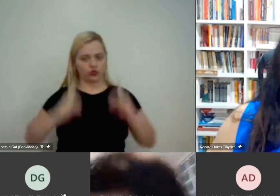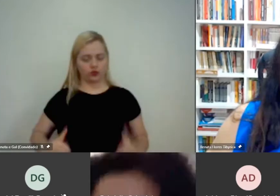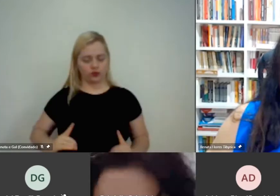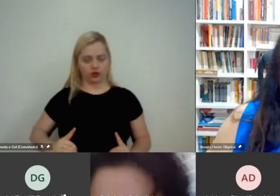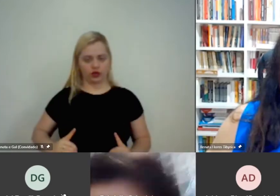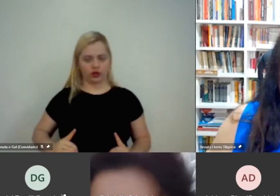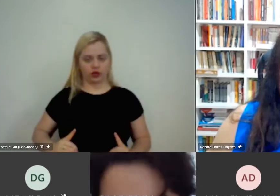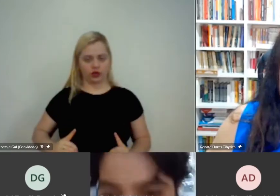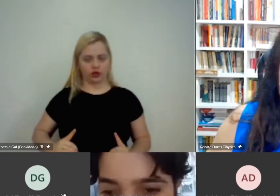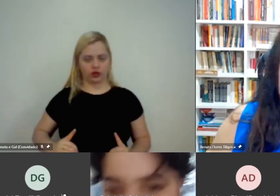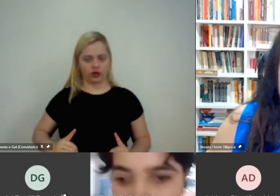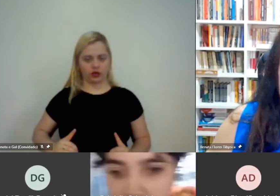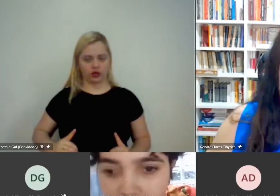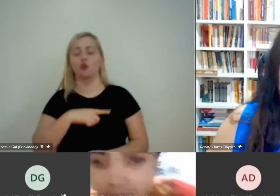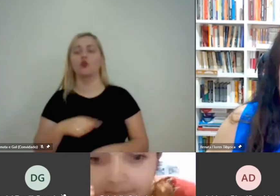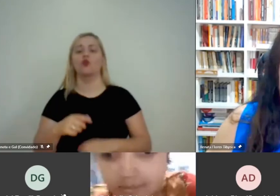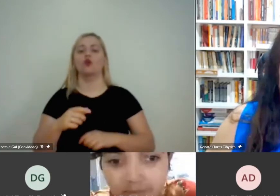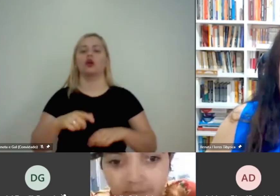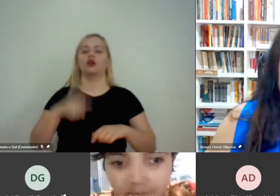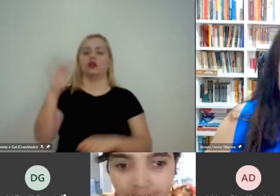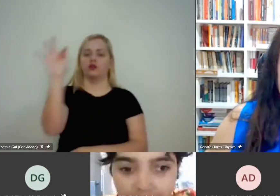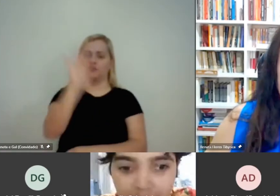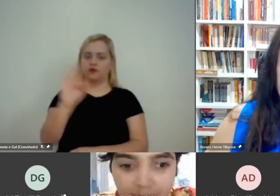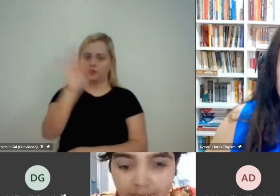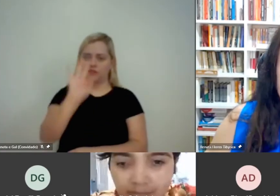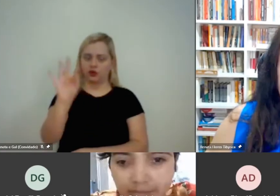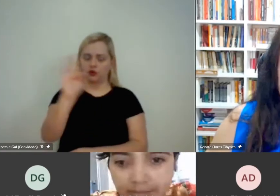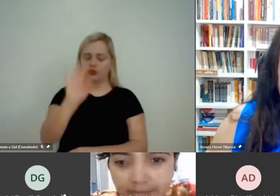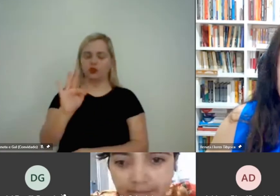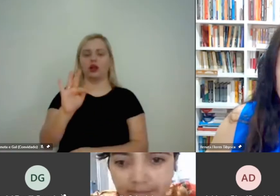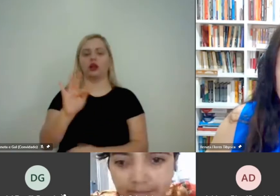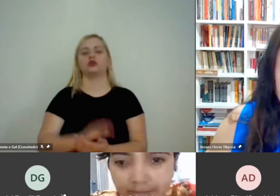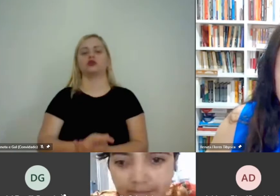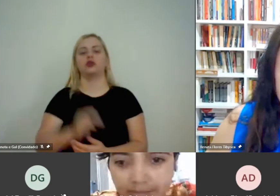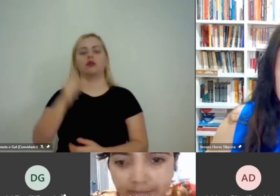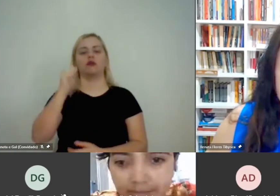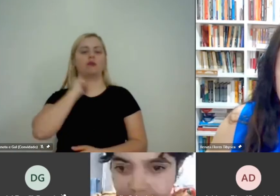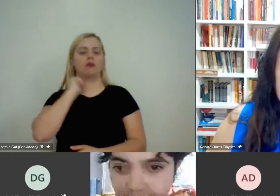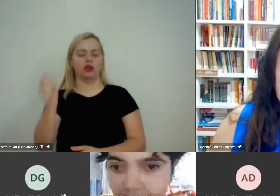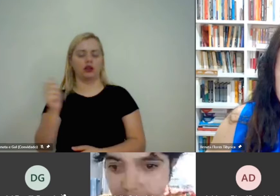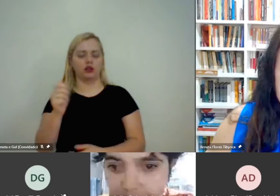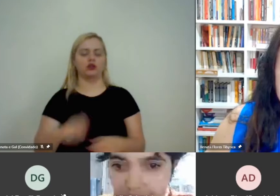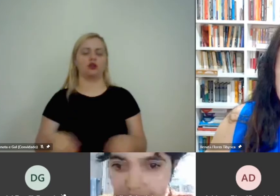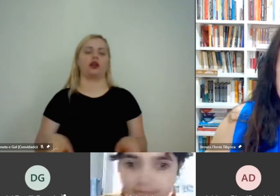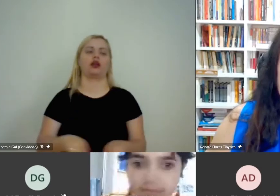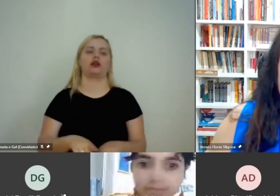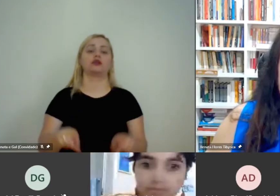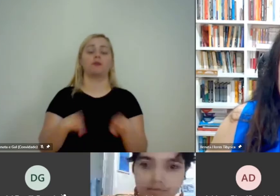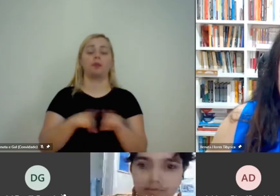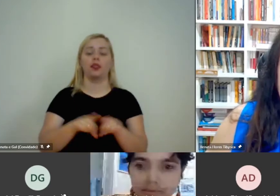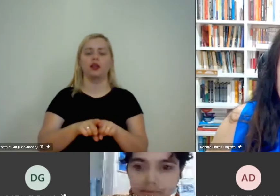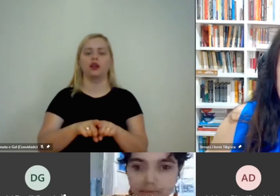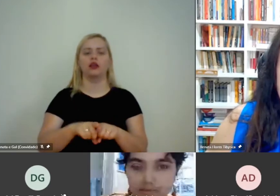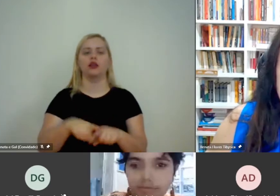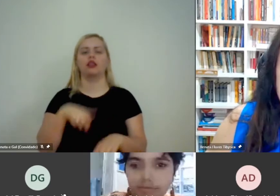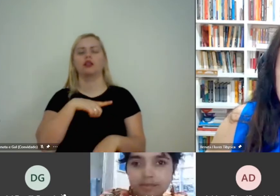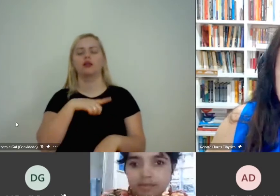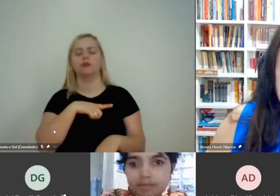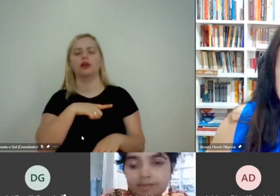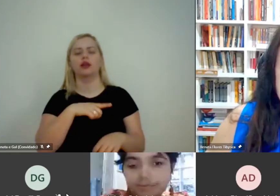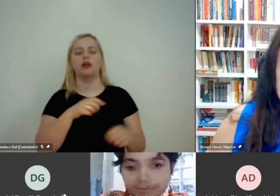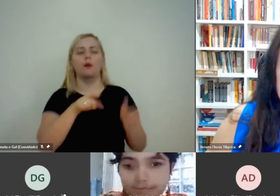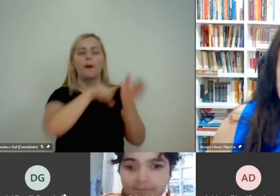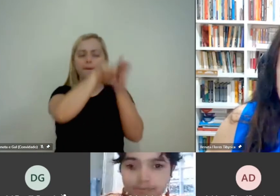Direito pela Universidade Federal de Minas Gerais e graduada em Direito pela PUC de Minas Gerais e membro do grupo